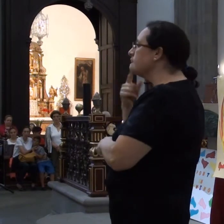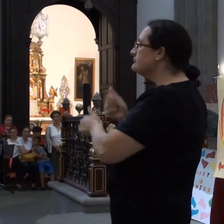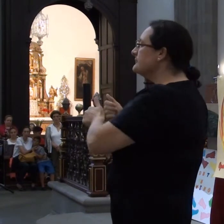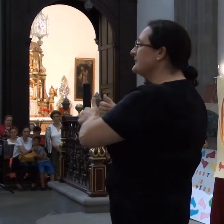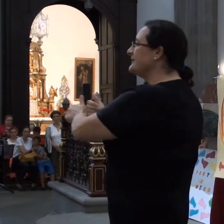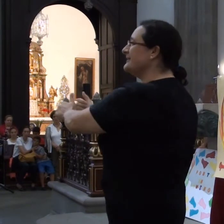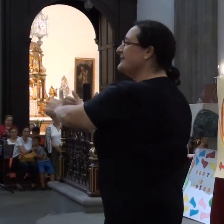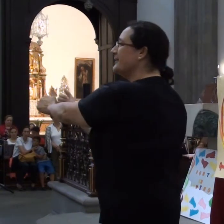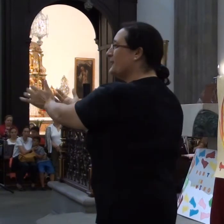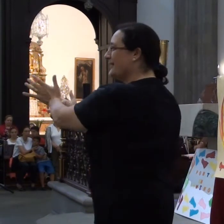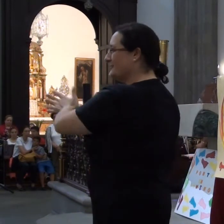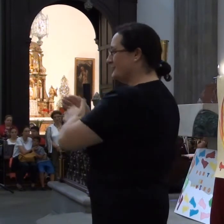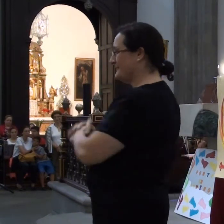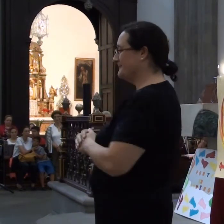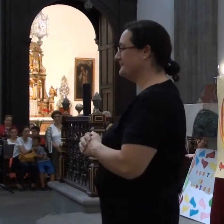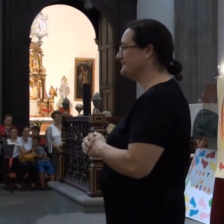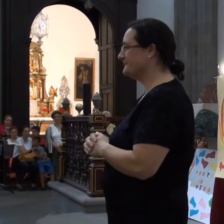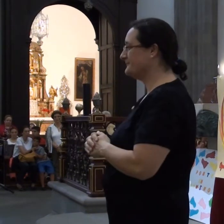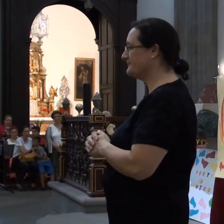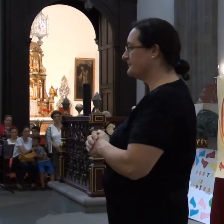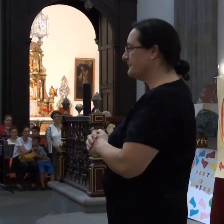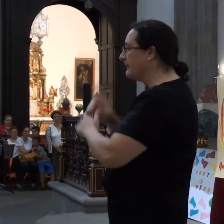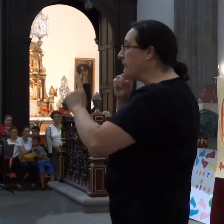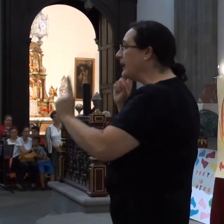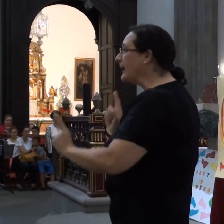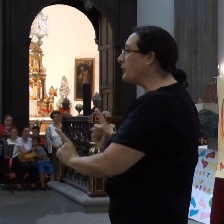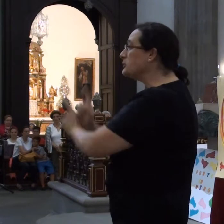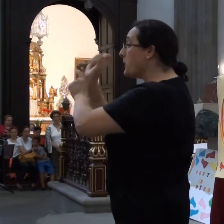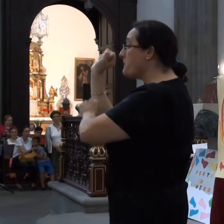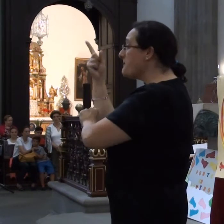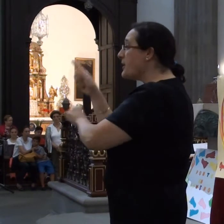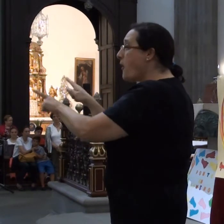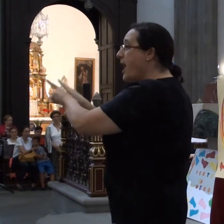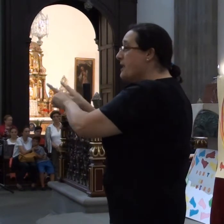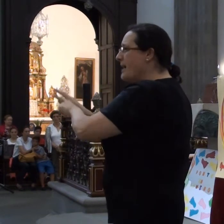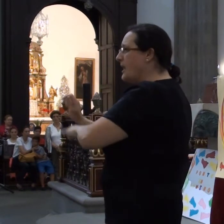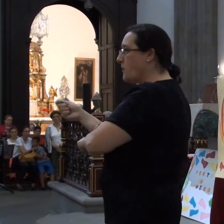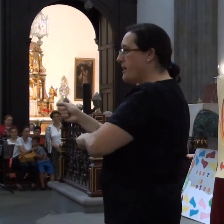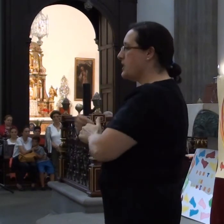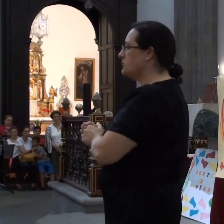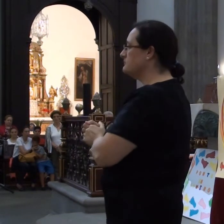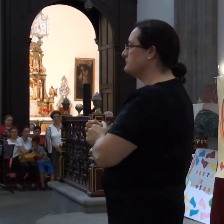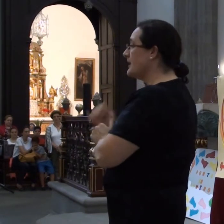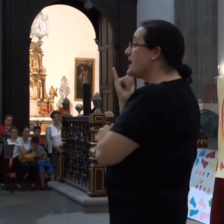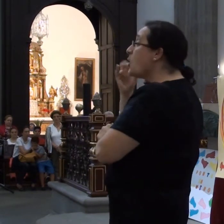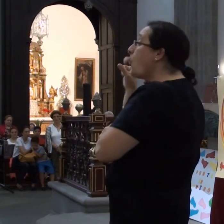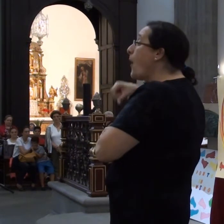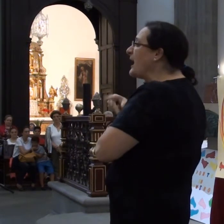a Jesús encontró primero a su hermano Simón y le dijo